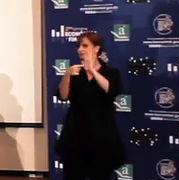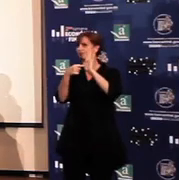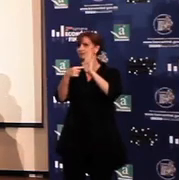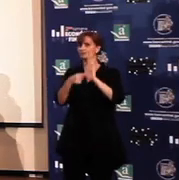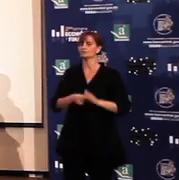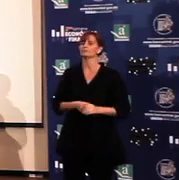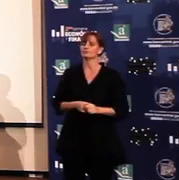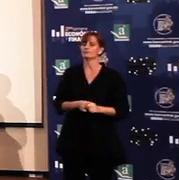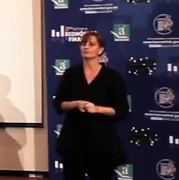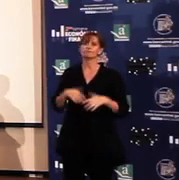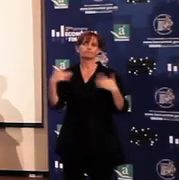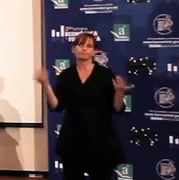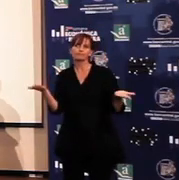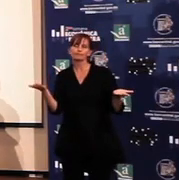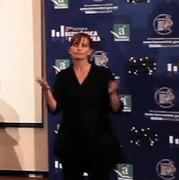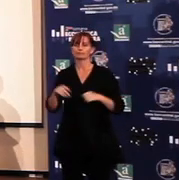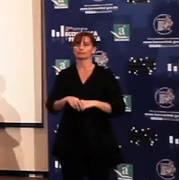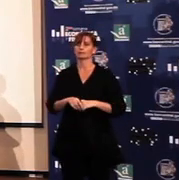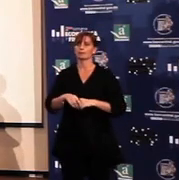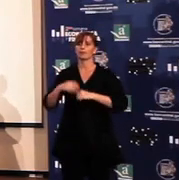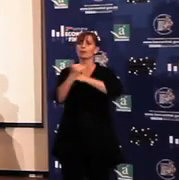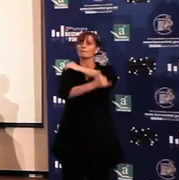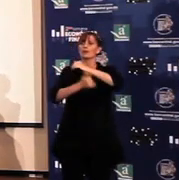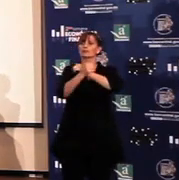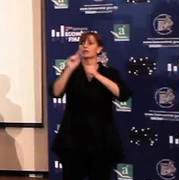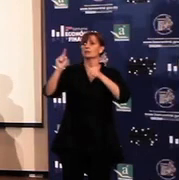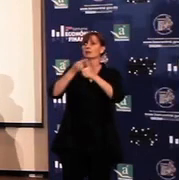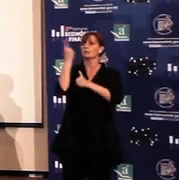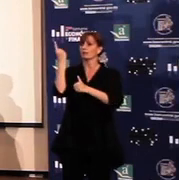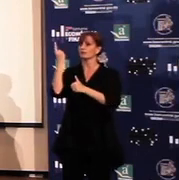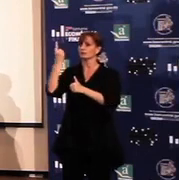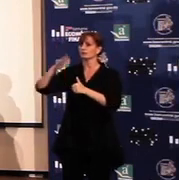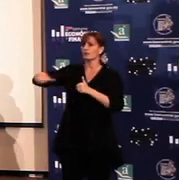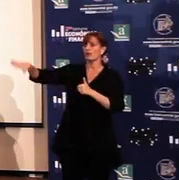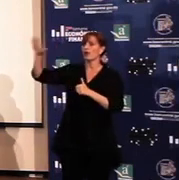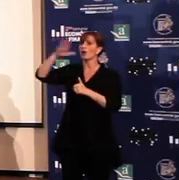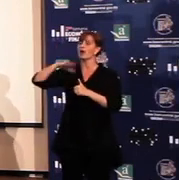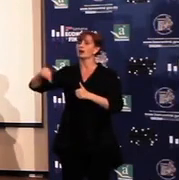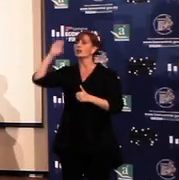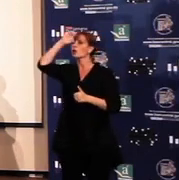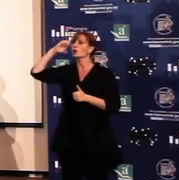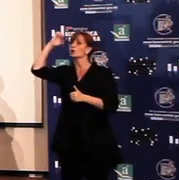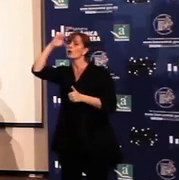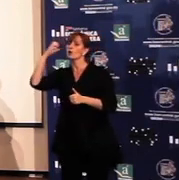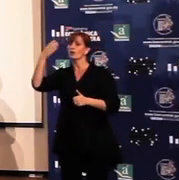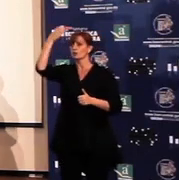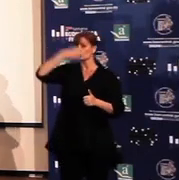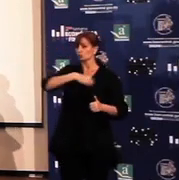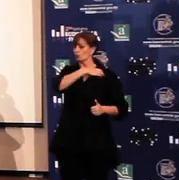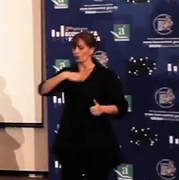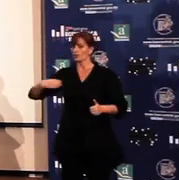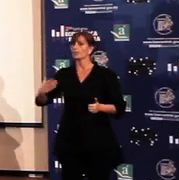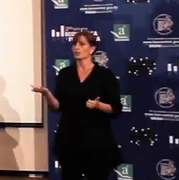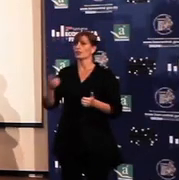que si funciona son los países del primer mundo principalmente Finlandia por ejemplo Suiza esos